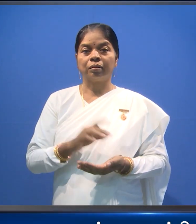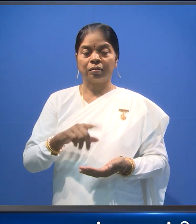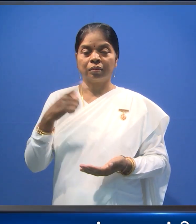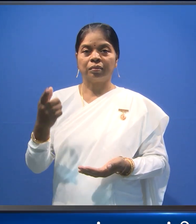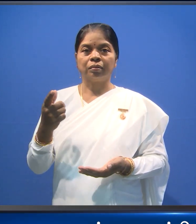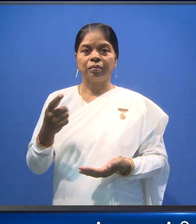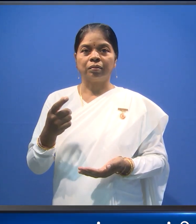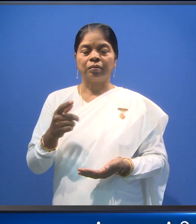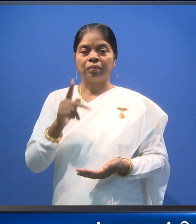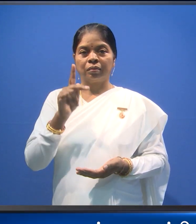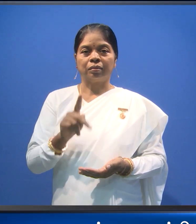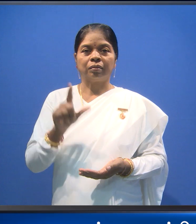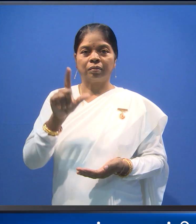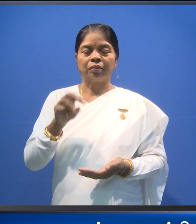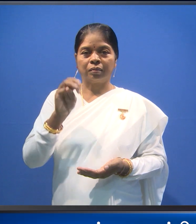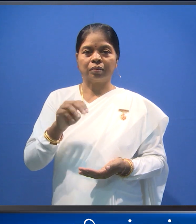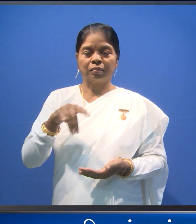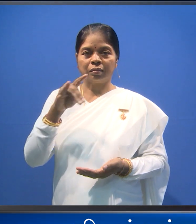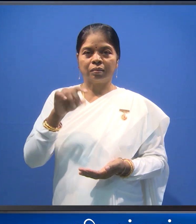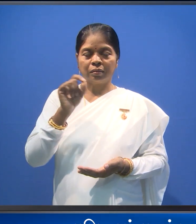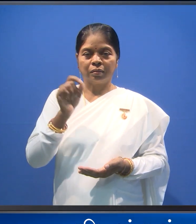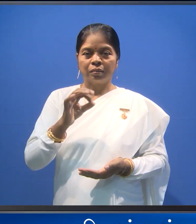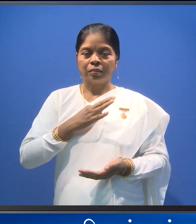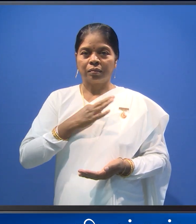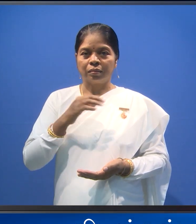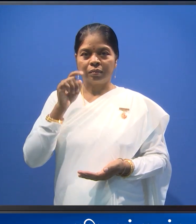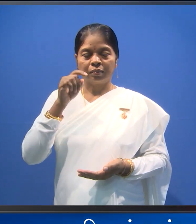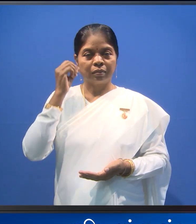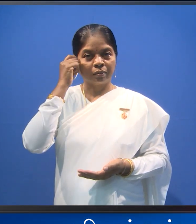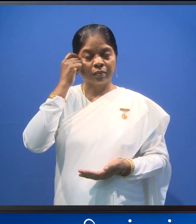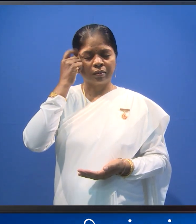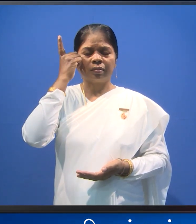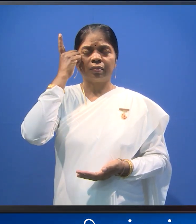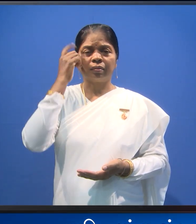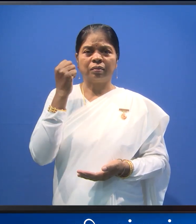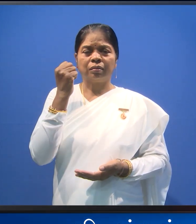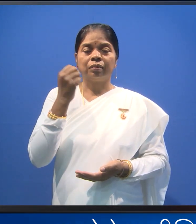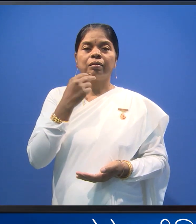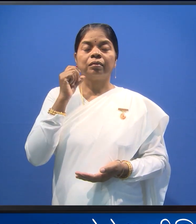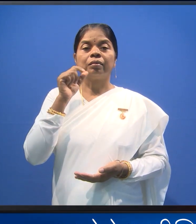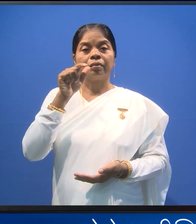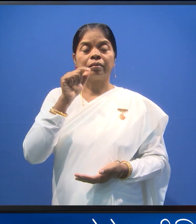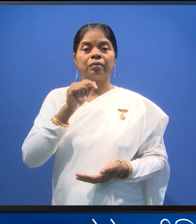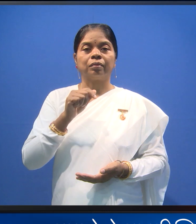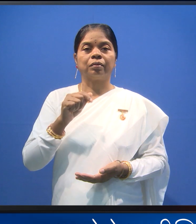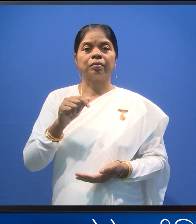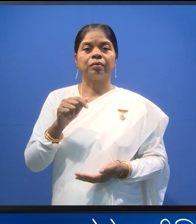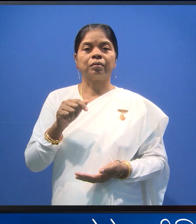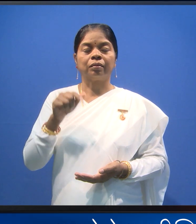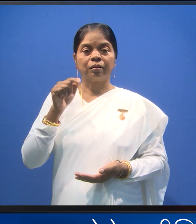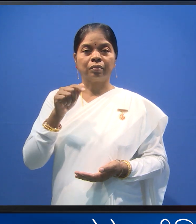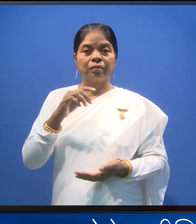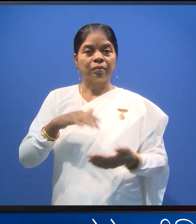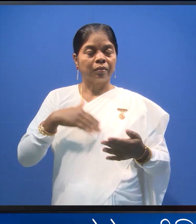परंतु कलामांची शिक्षणाची आवड आणि त्यांचा संकल्प इतका दृढ होता, ज्यामुळे ते